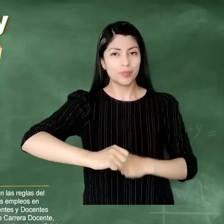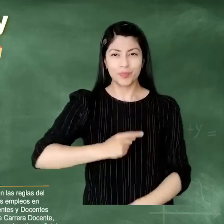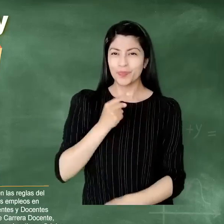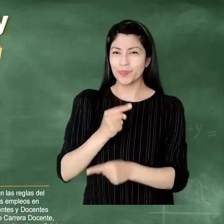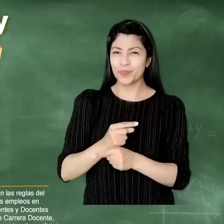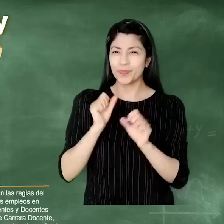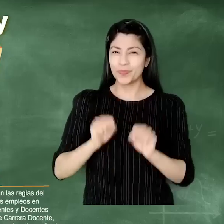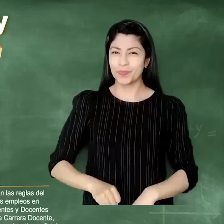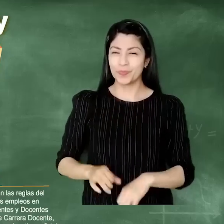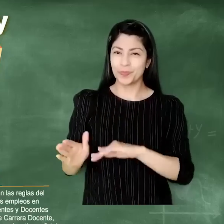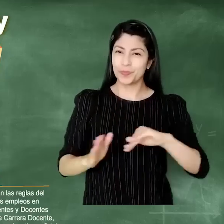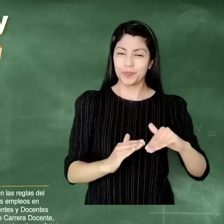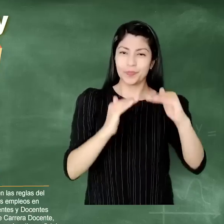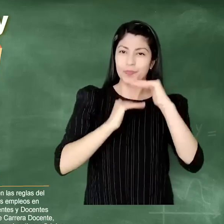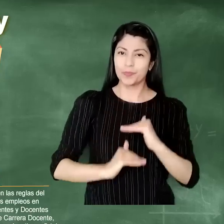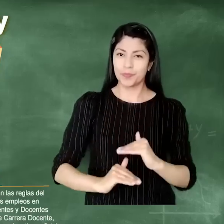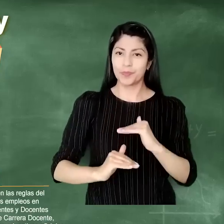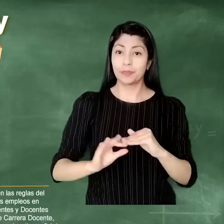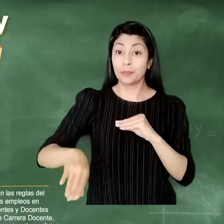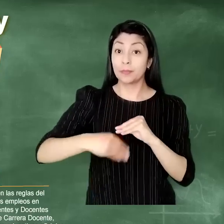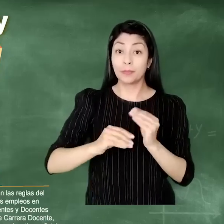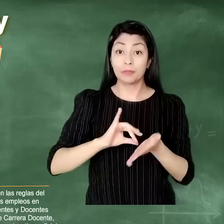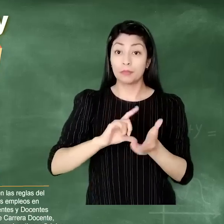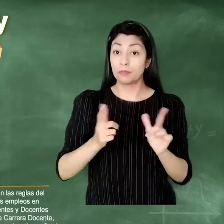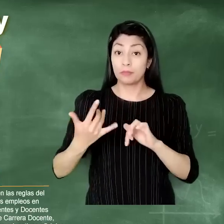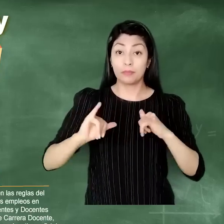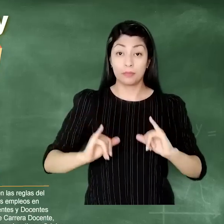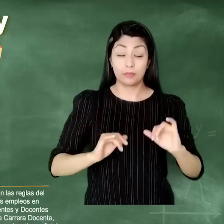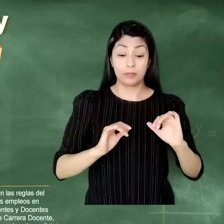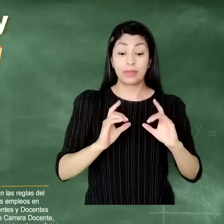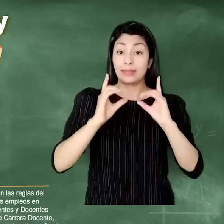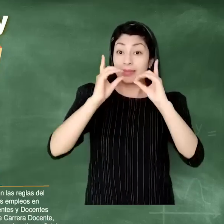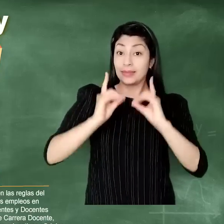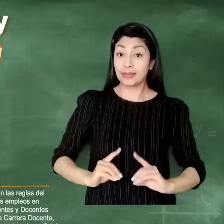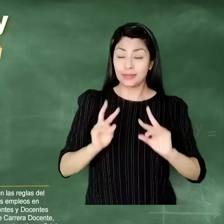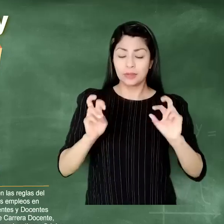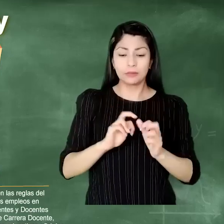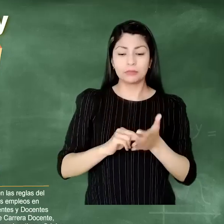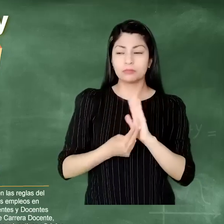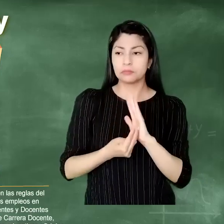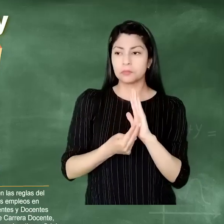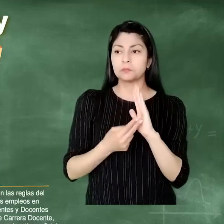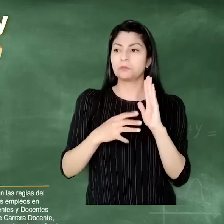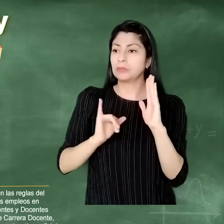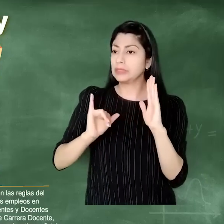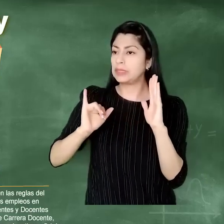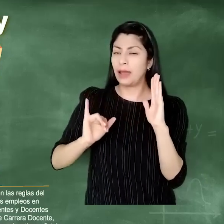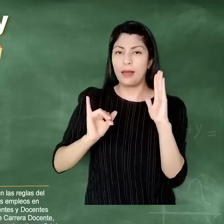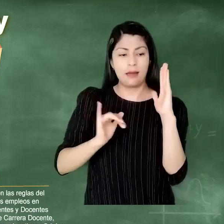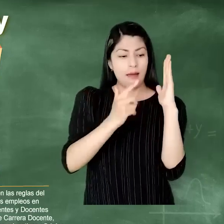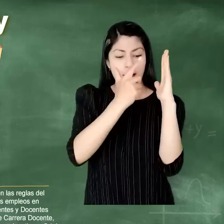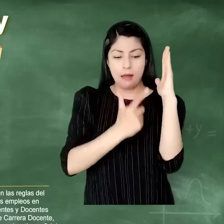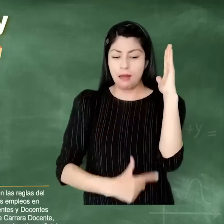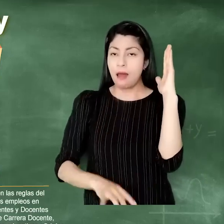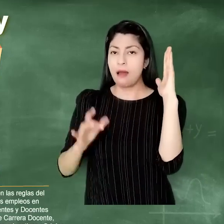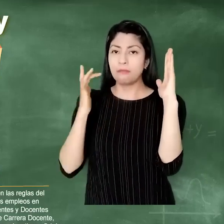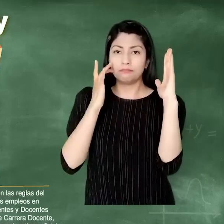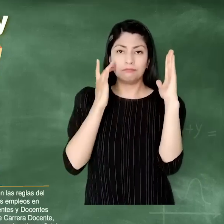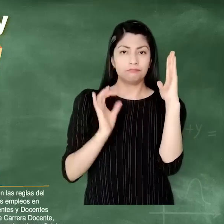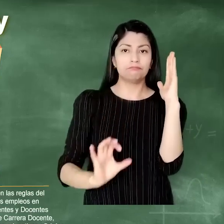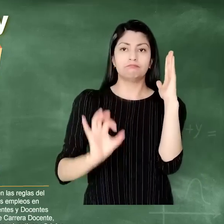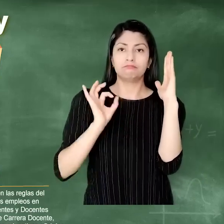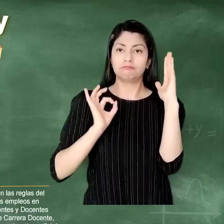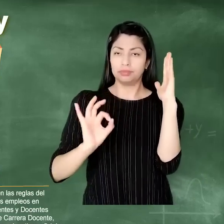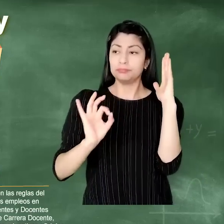de pleno derecho. Parágrafo. Agotado el trámite de la decisión de exclusión de lista de elegibles,